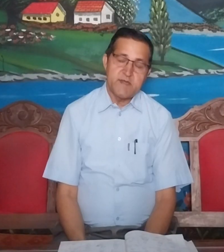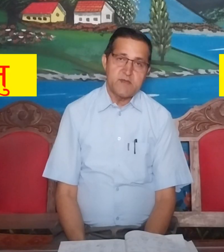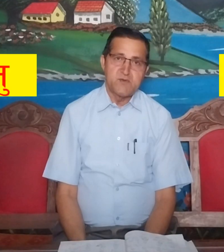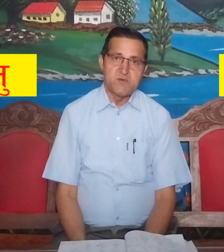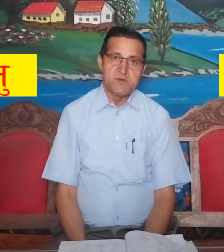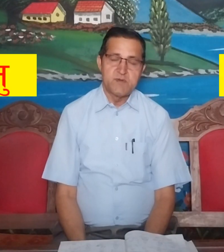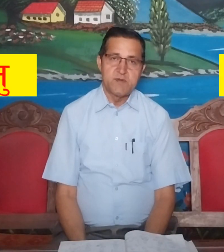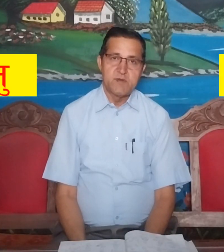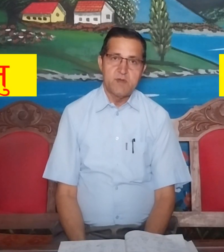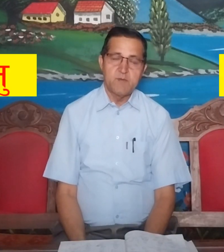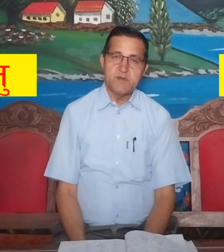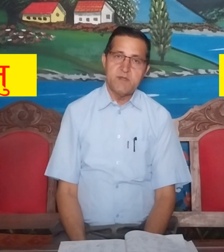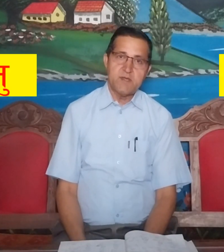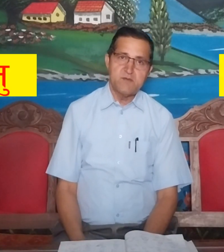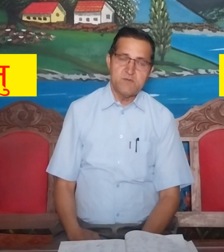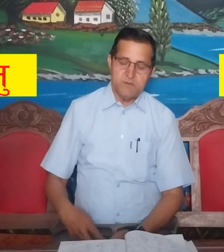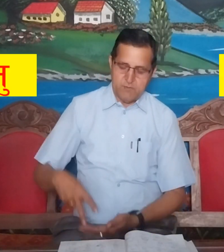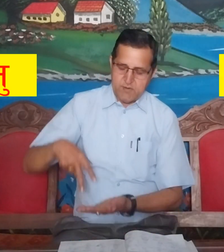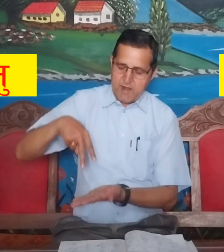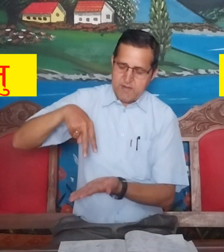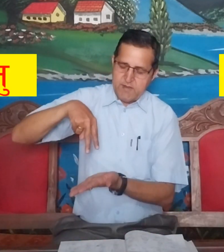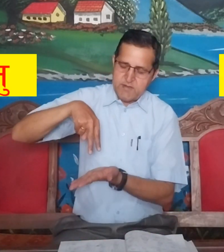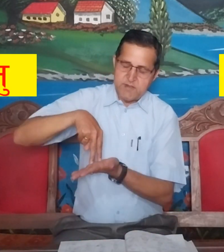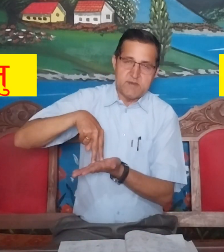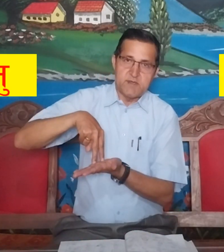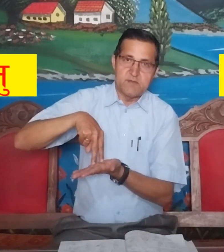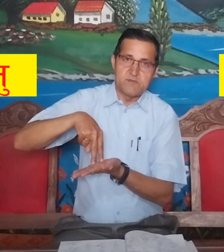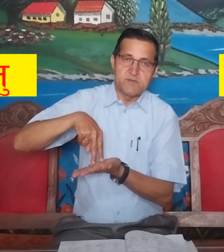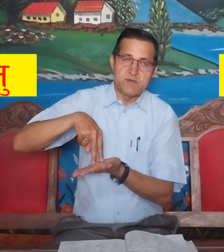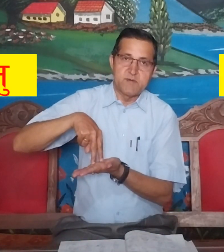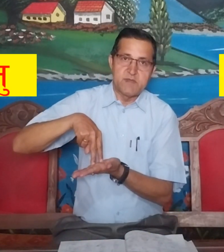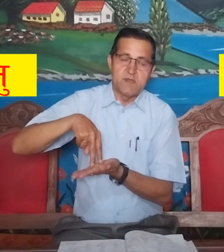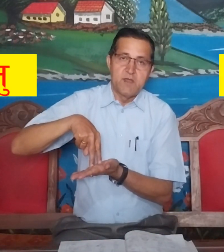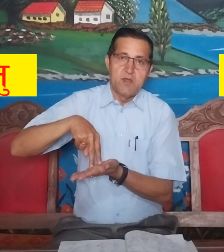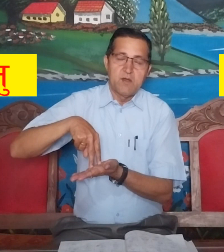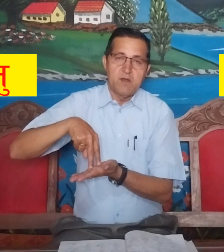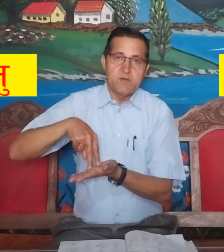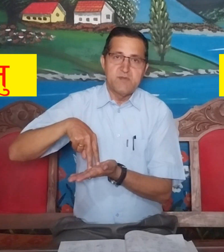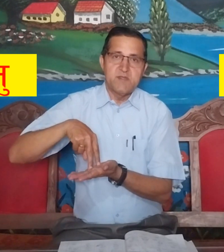टेक्नु, अब टेक्नु, खुट्टाले यसरी टेक्नुहुन्छ भने अब कुनै देश